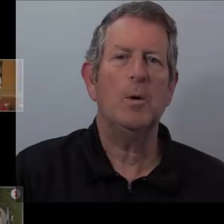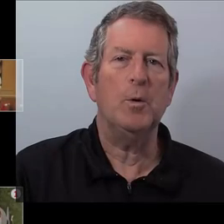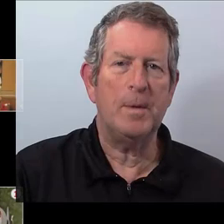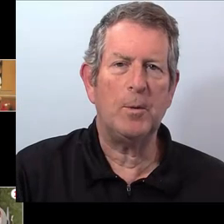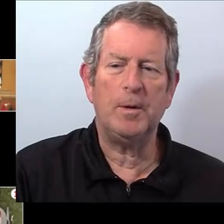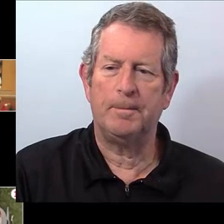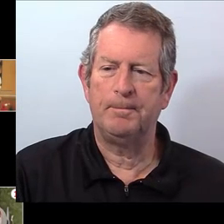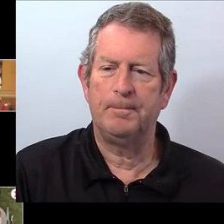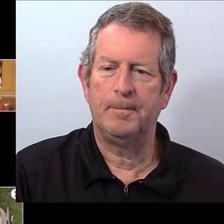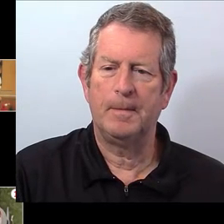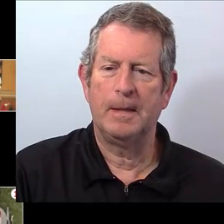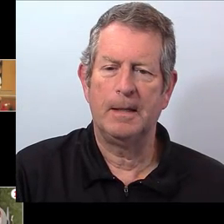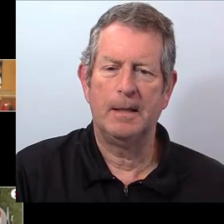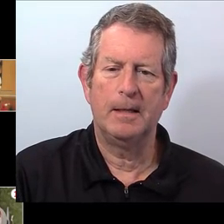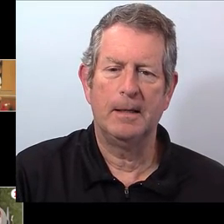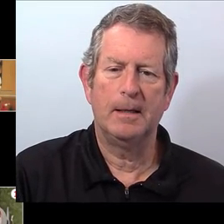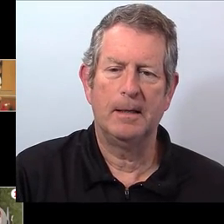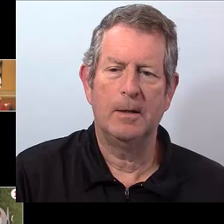1.